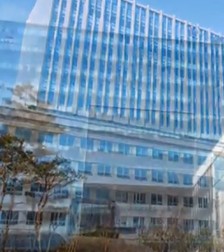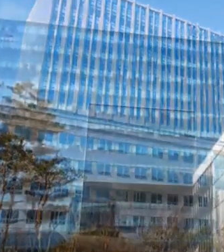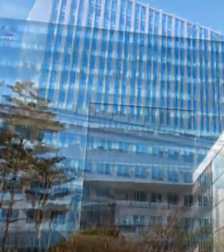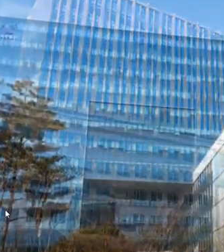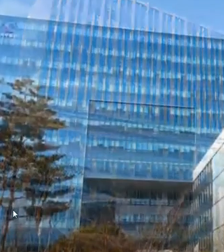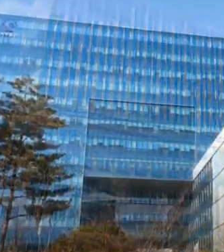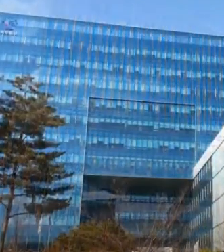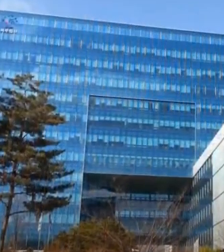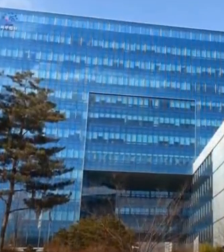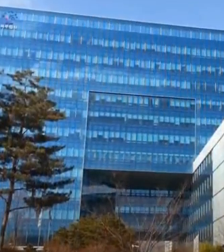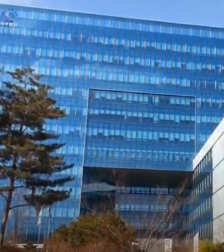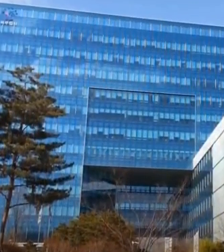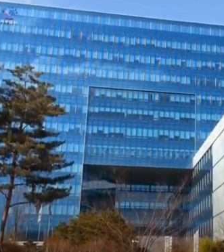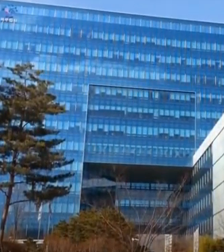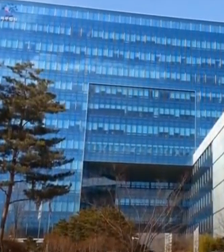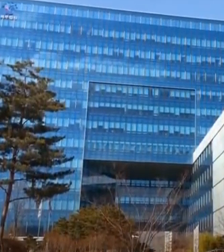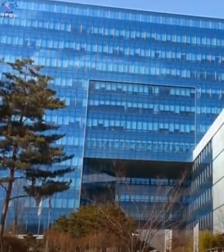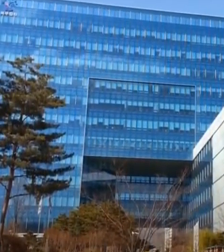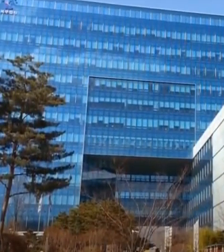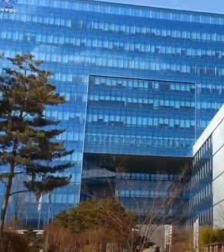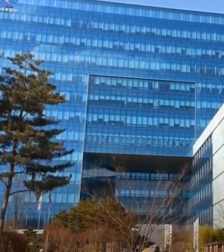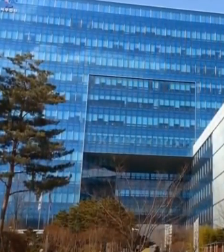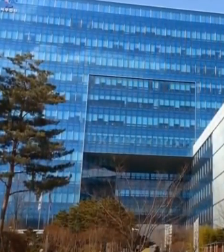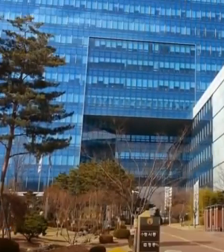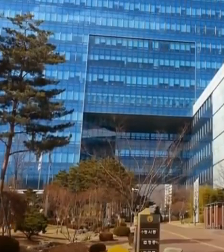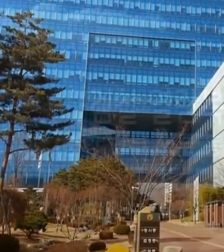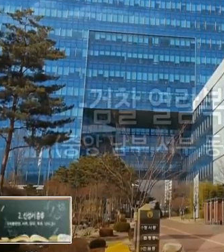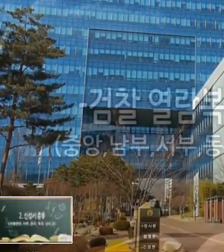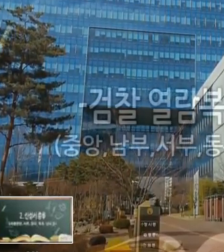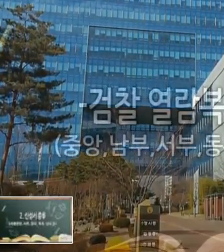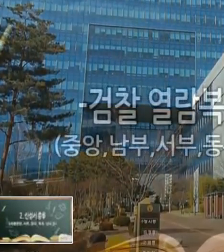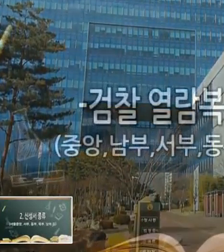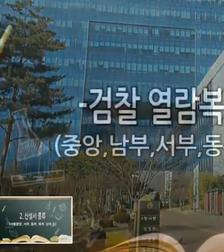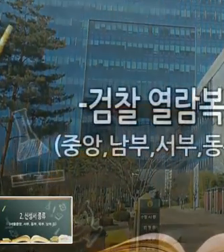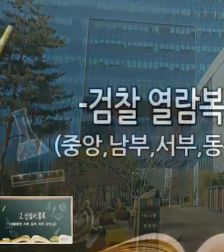이것에 대해서 공부를 해보려고 한단다.